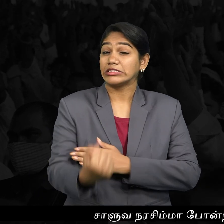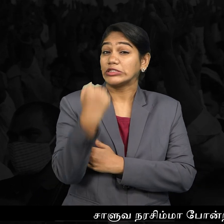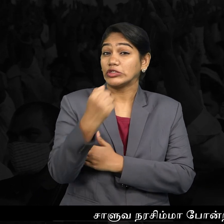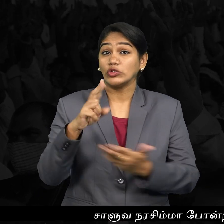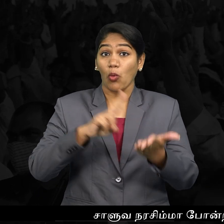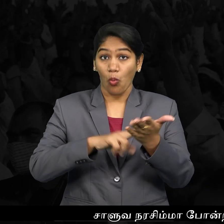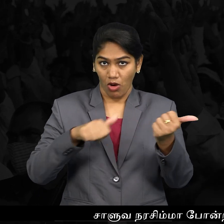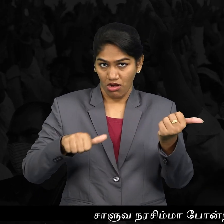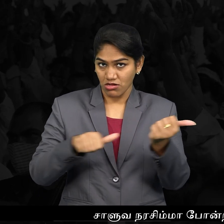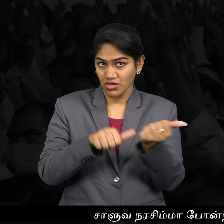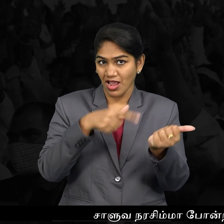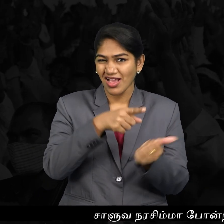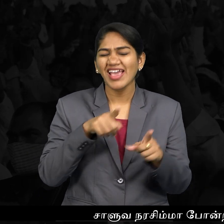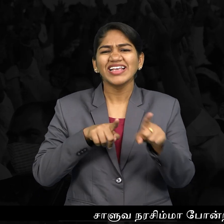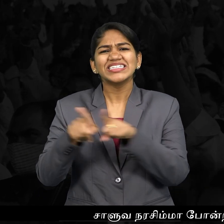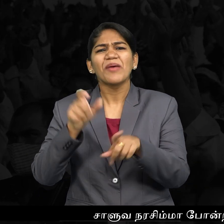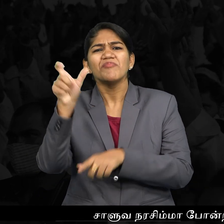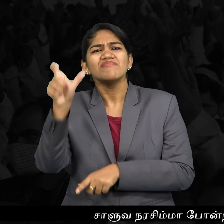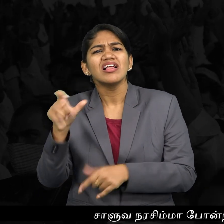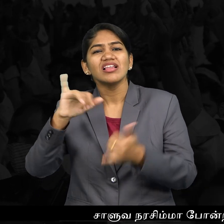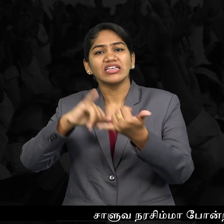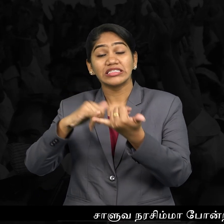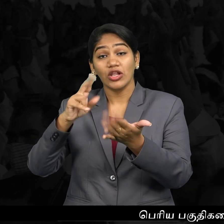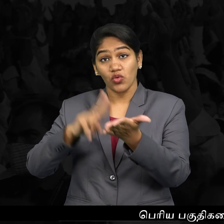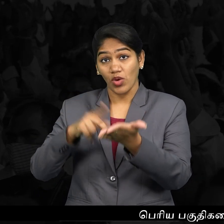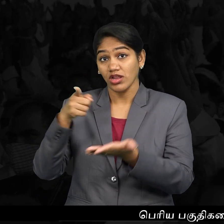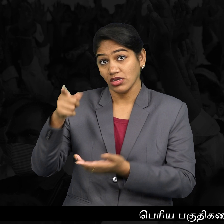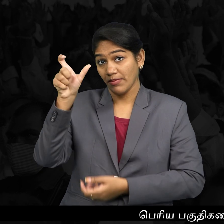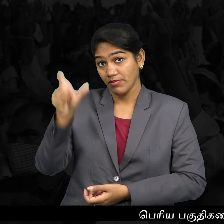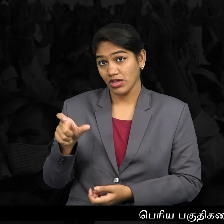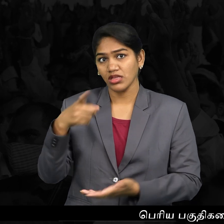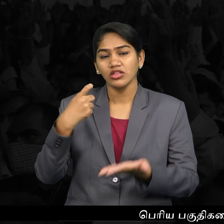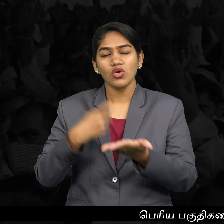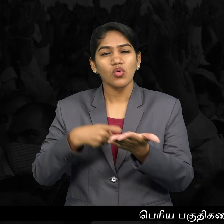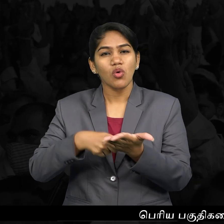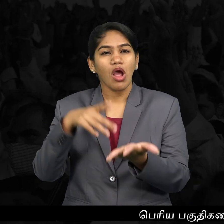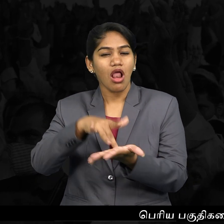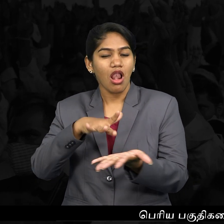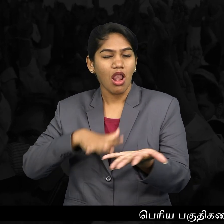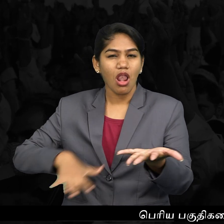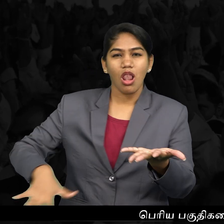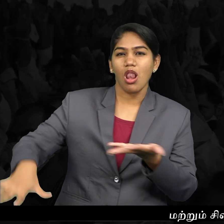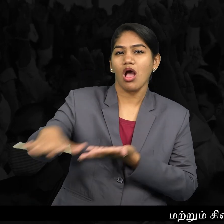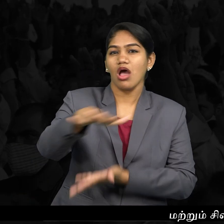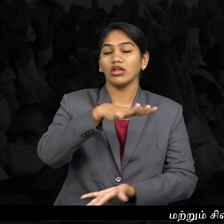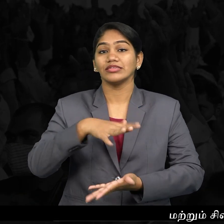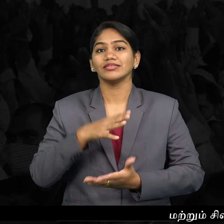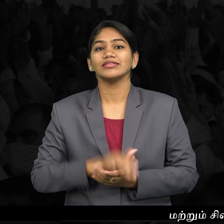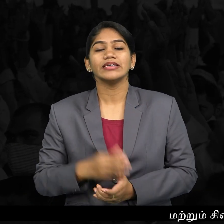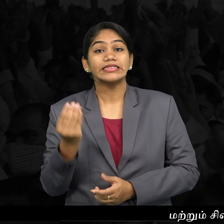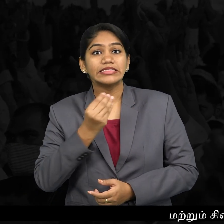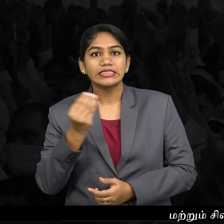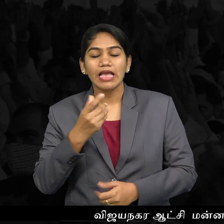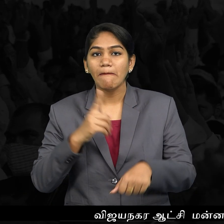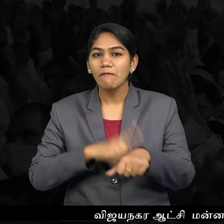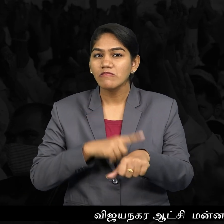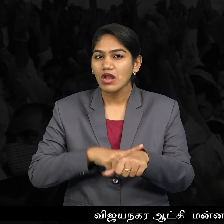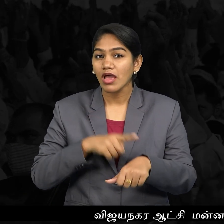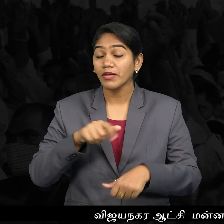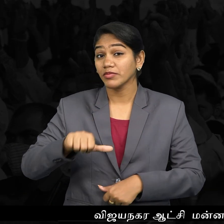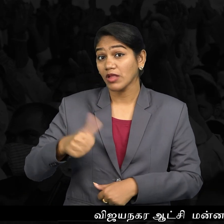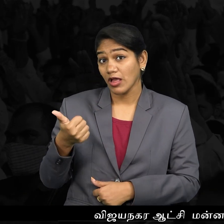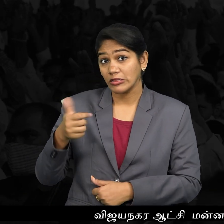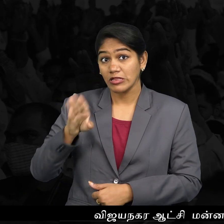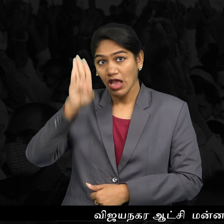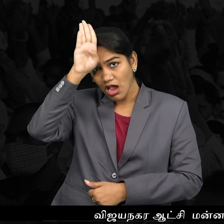சாளுவ நரசிம்மா போன்ற வலிமையான நாயக்கர்கள் பெரிய பகுதிகளை ஆட்சி செய்தனர் மற்றும் சில சமயங்களில்